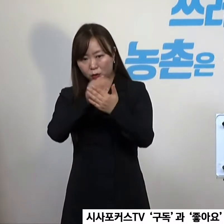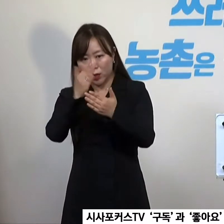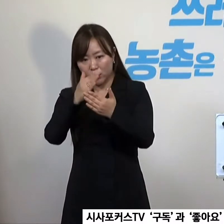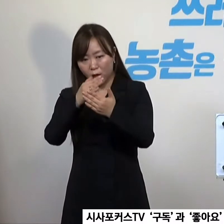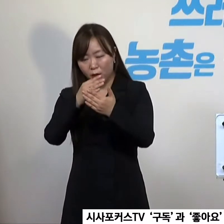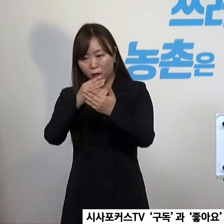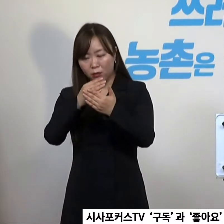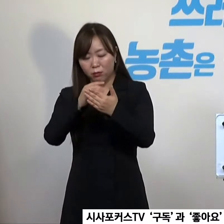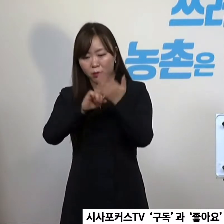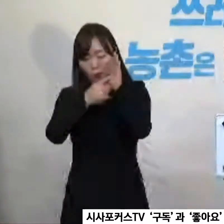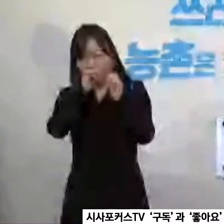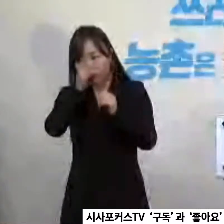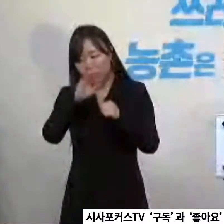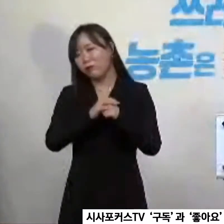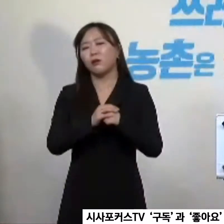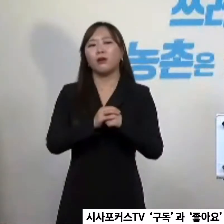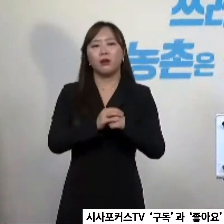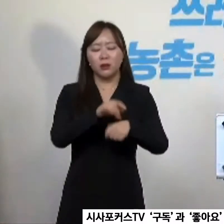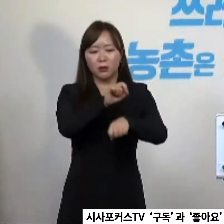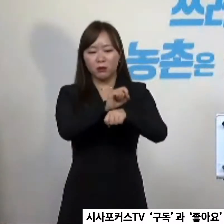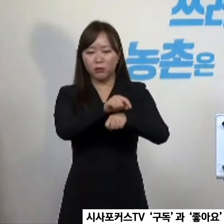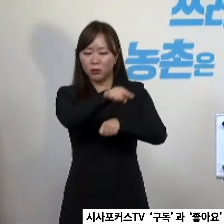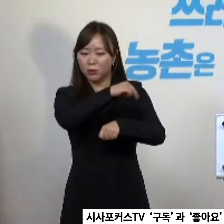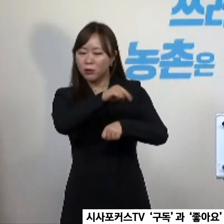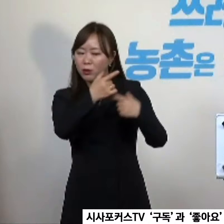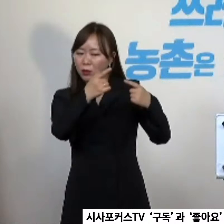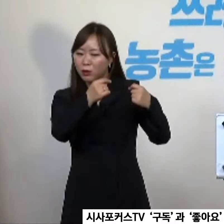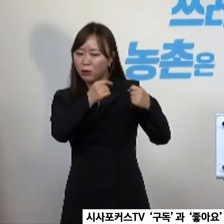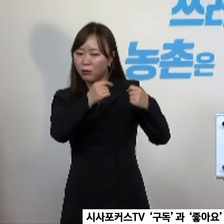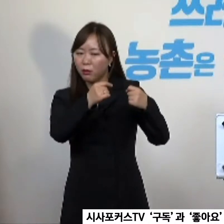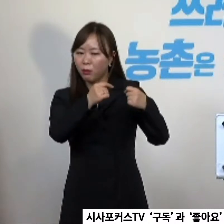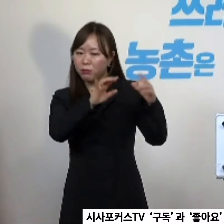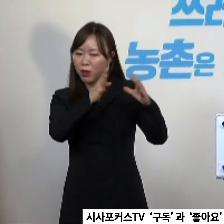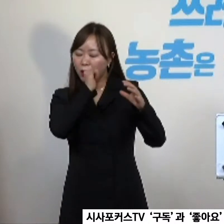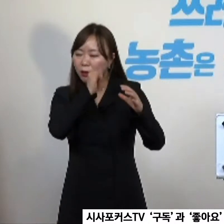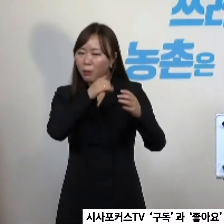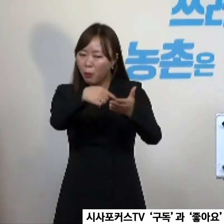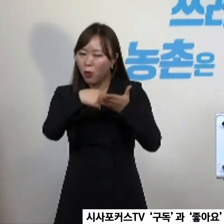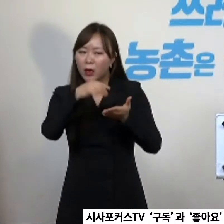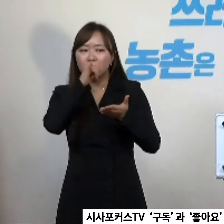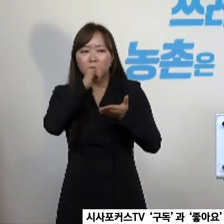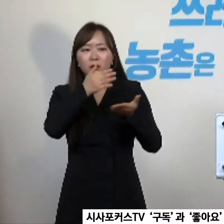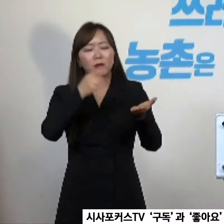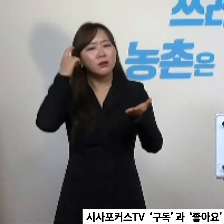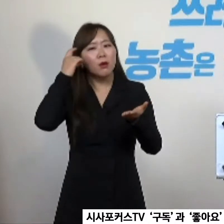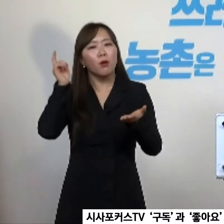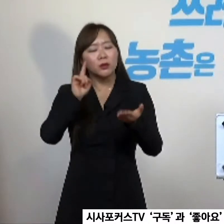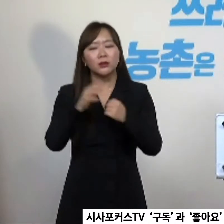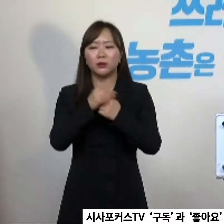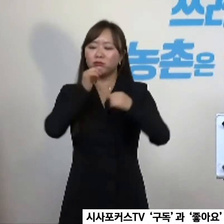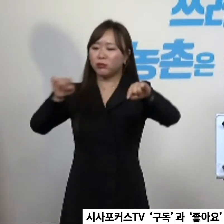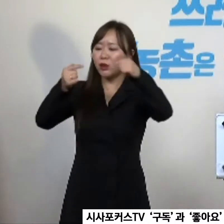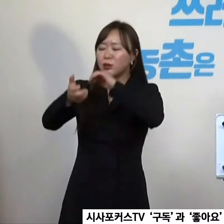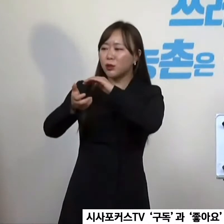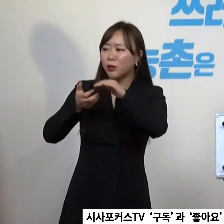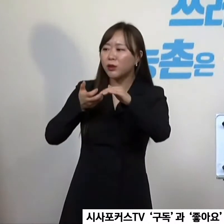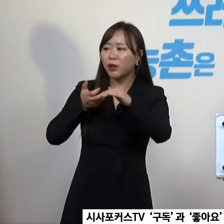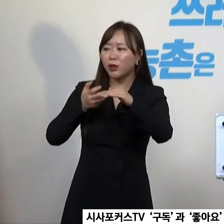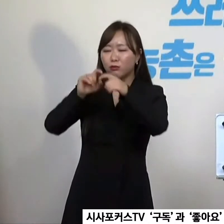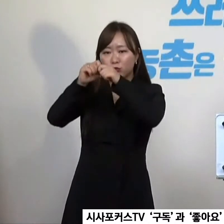또, 지금 실무 진정에서 이런 얘기가 돌고 있는가 좀 그런 보고를 받으셨는지 좀 어떻게 생각하고 계신지 사실 전에 이제